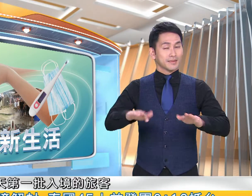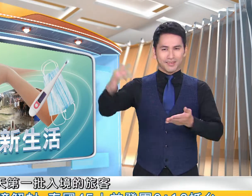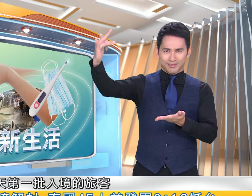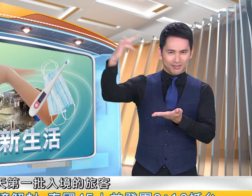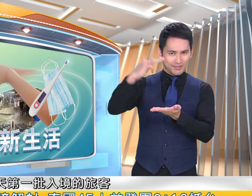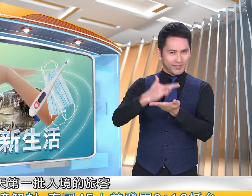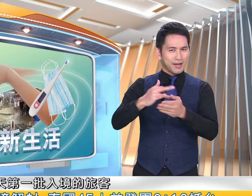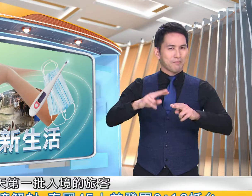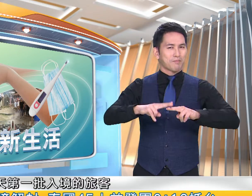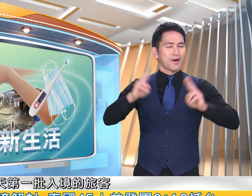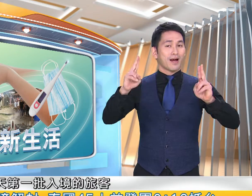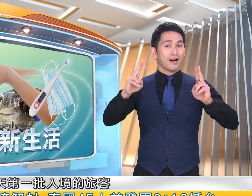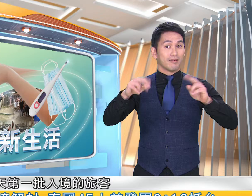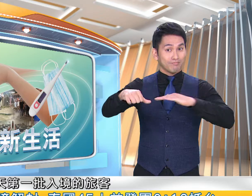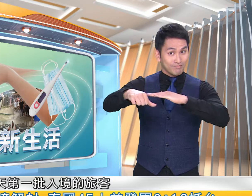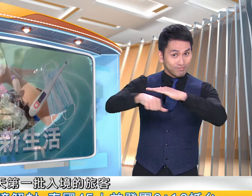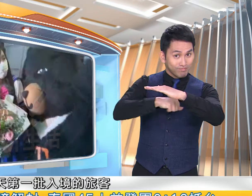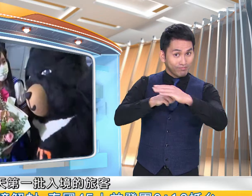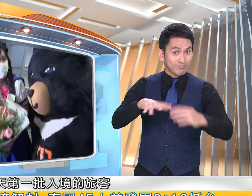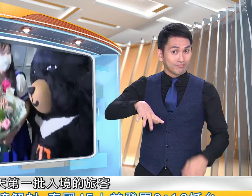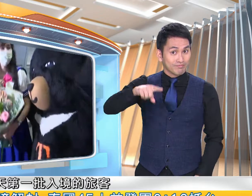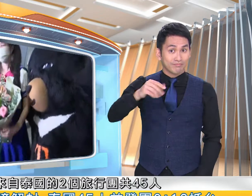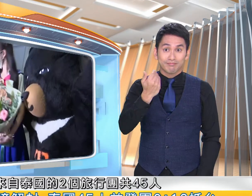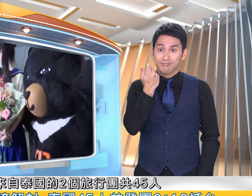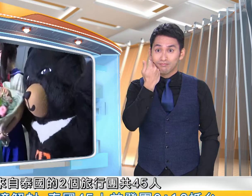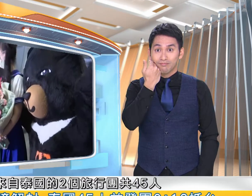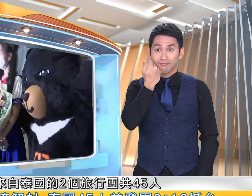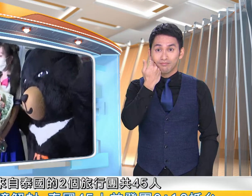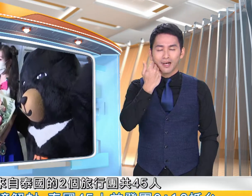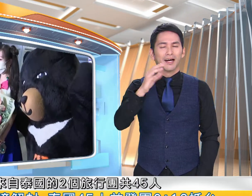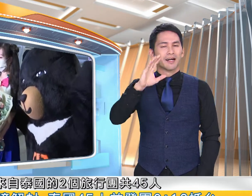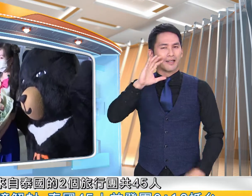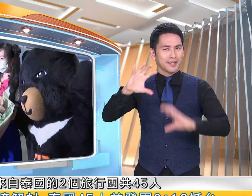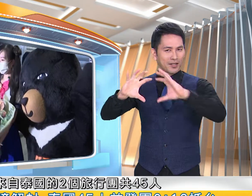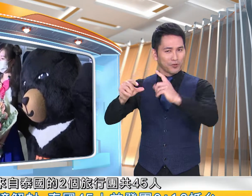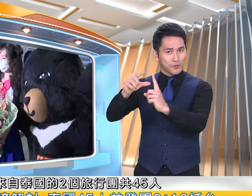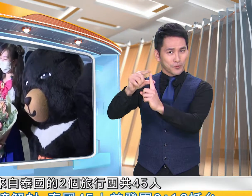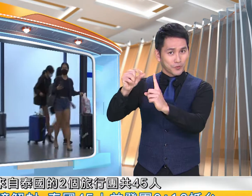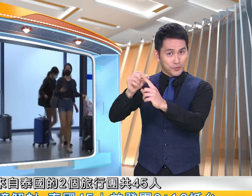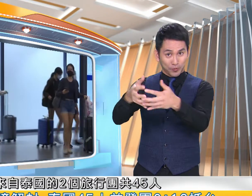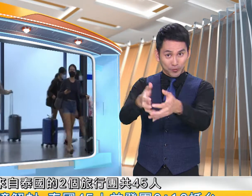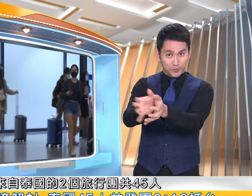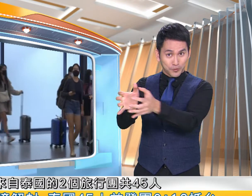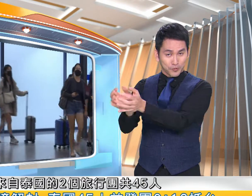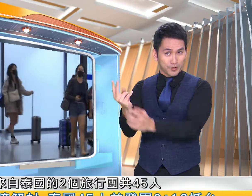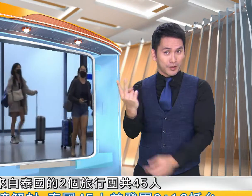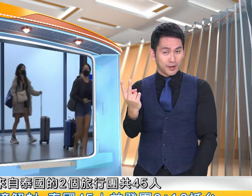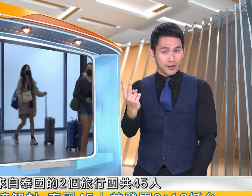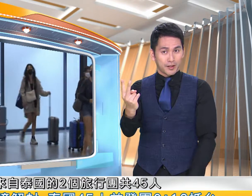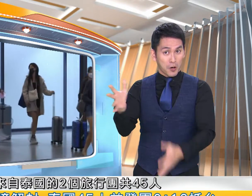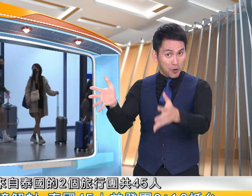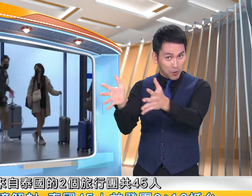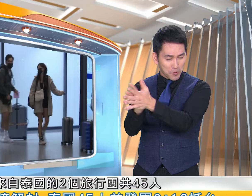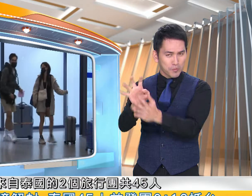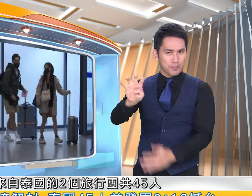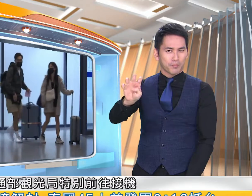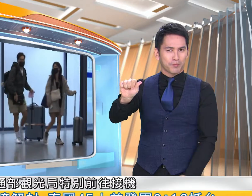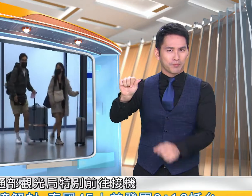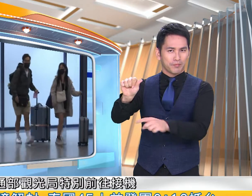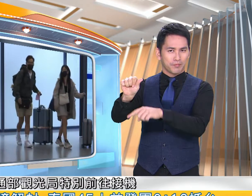今天第一批入境的旅客是来自泰国的2个旅行团，共45个人。交通部观光